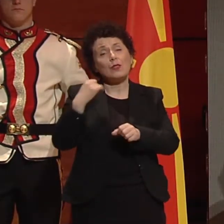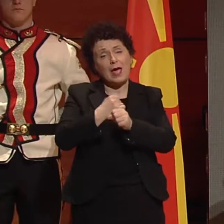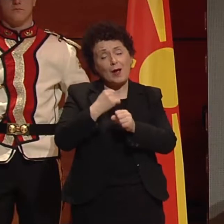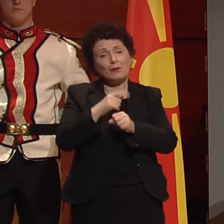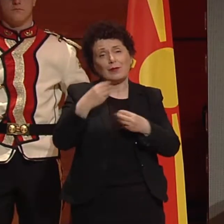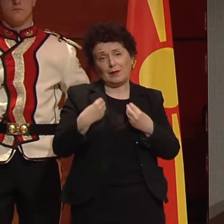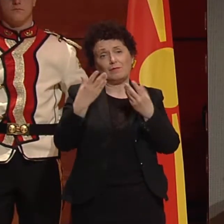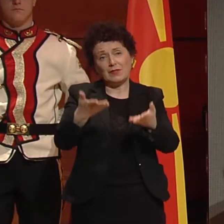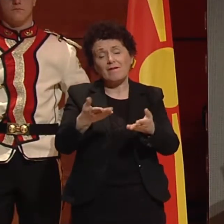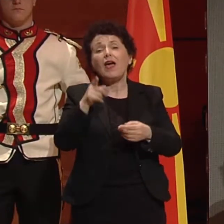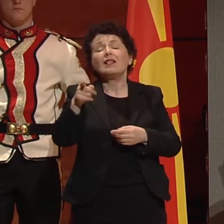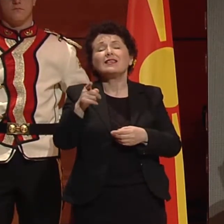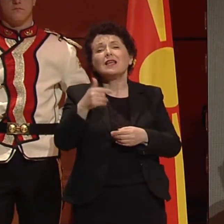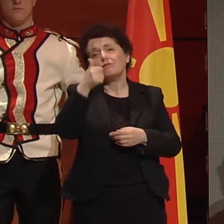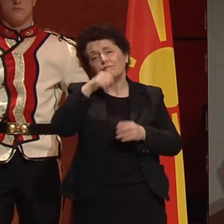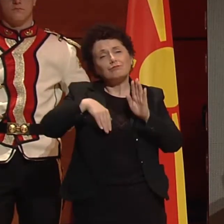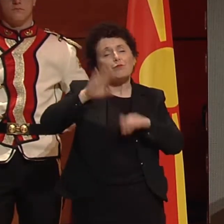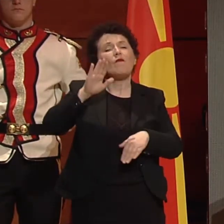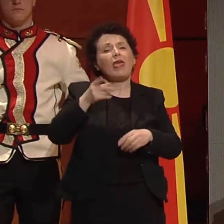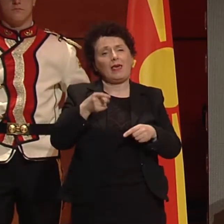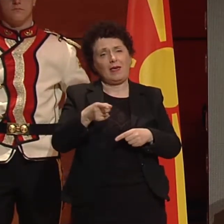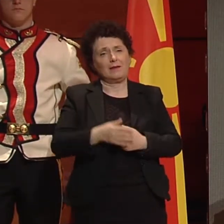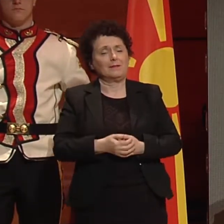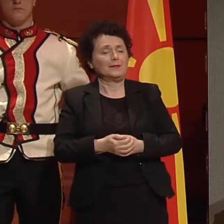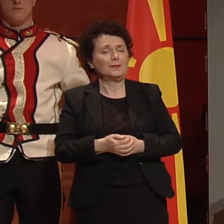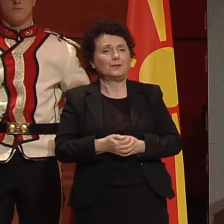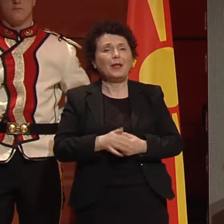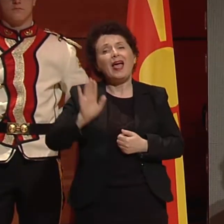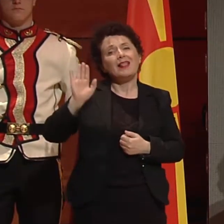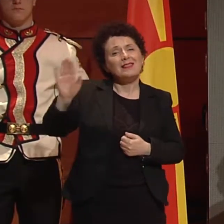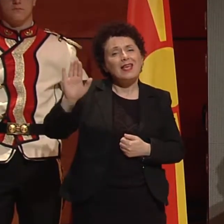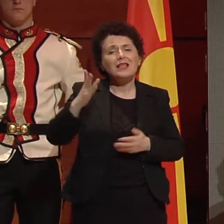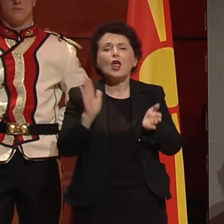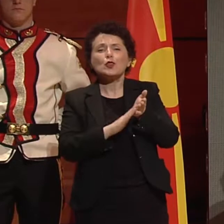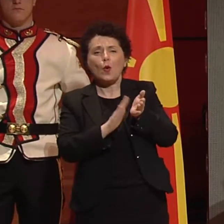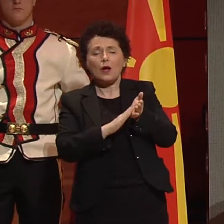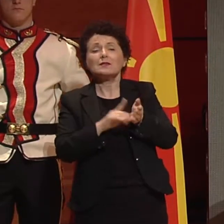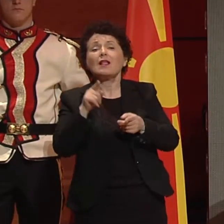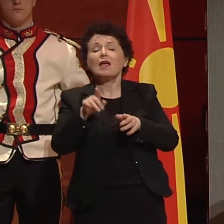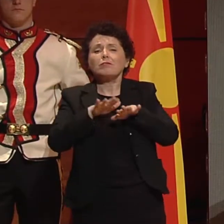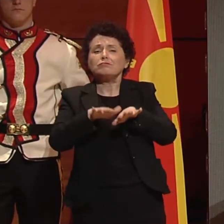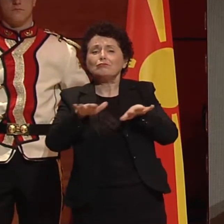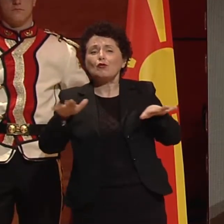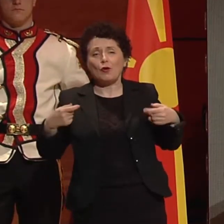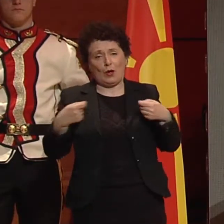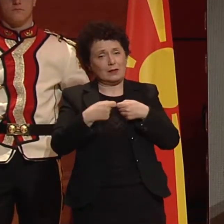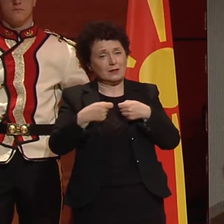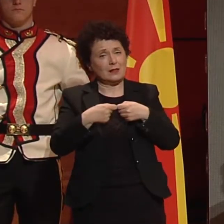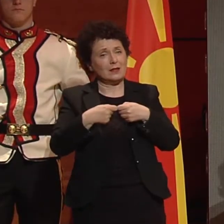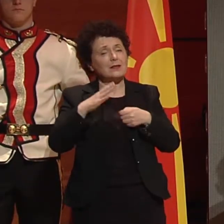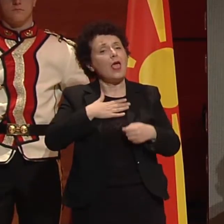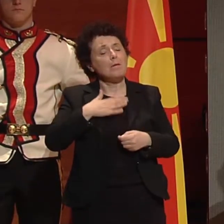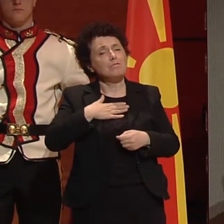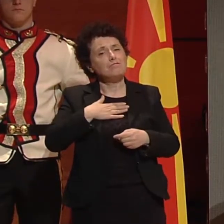одликуваните. Но тие се и нешто повеќе од тоа. Тие се аргумент дека пошироката заедница